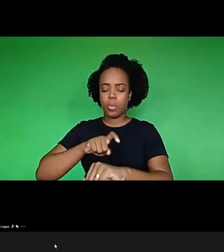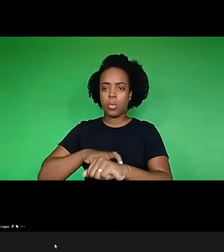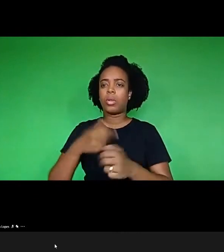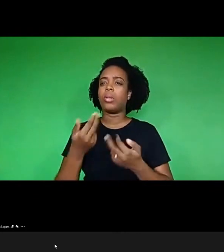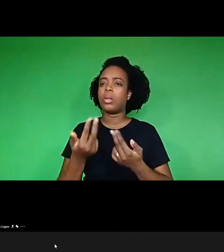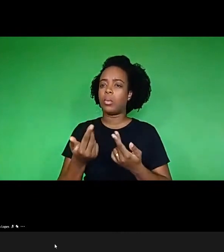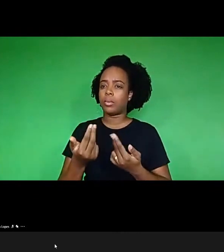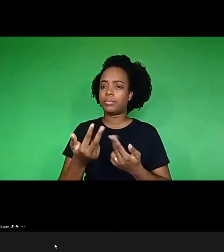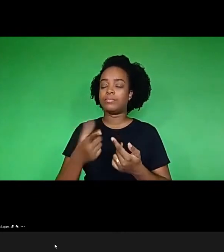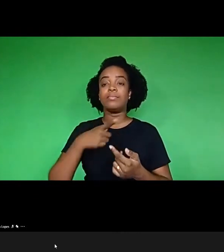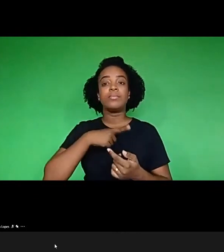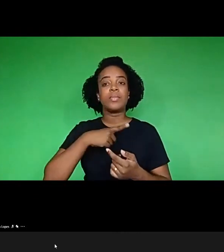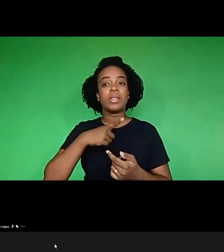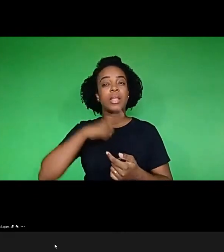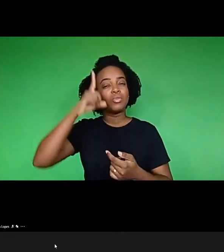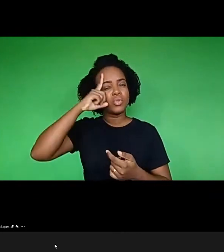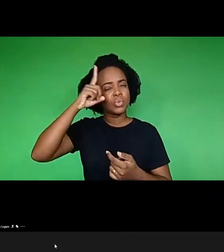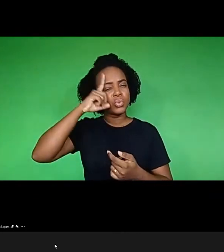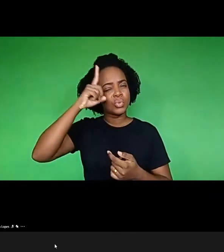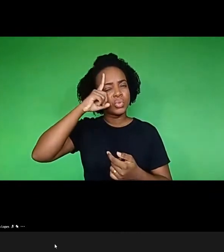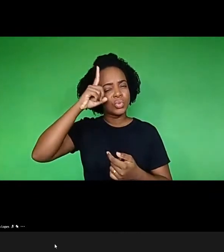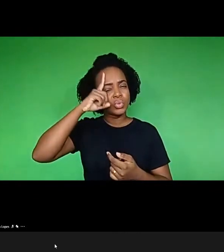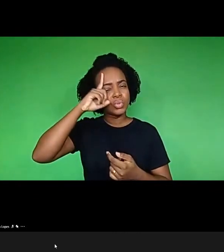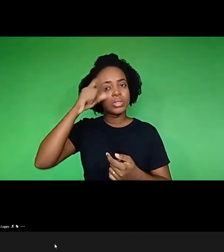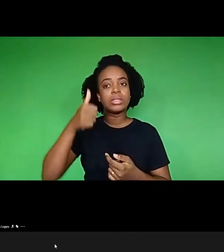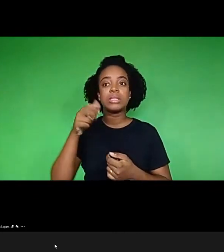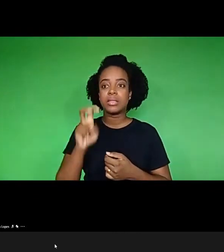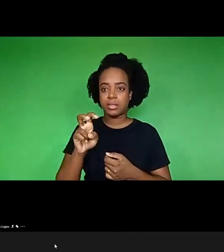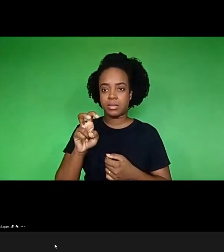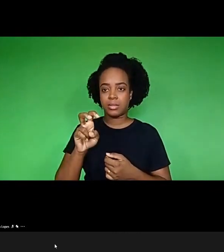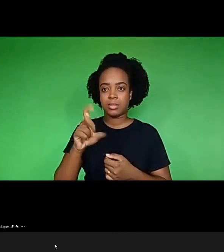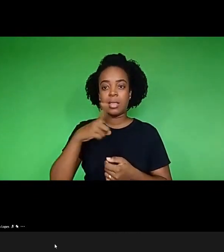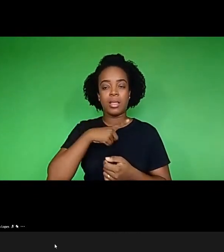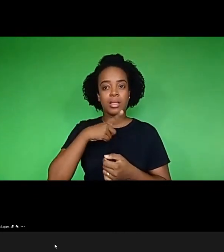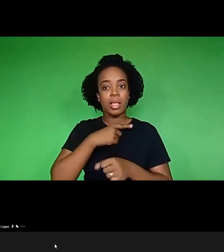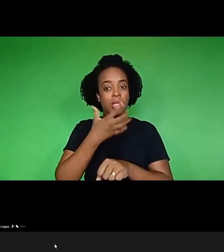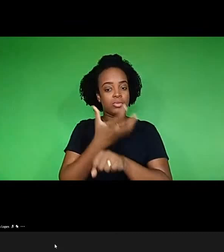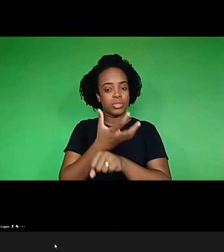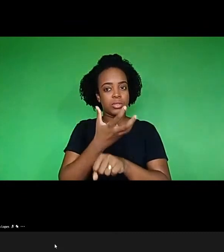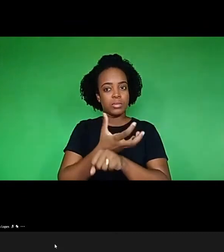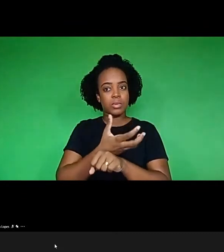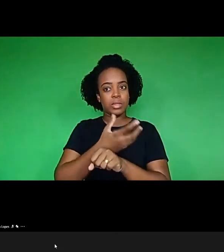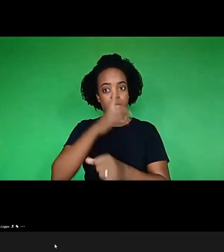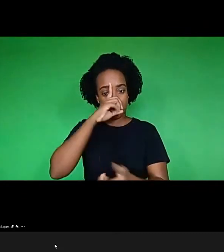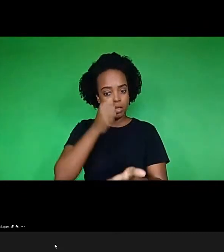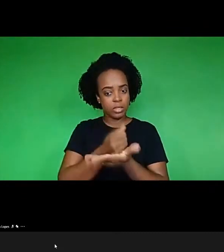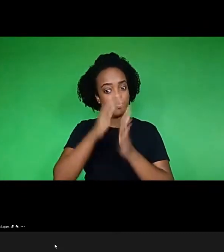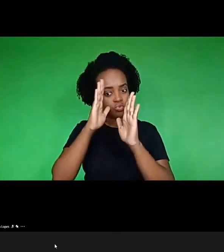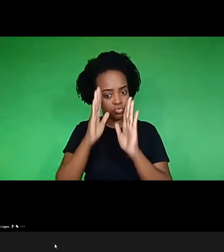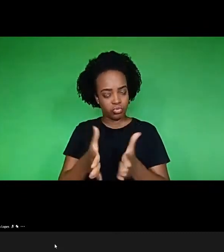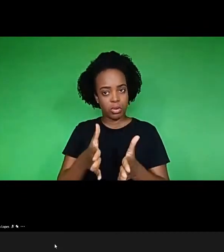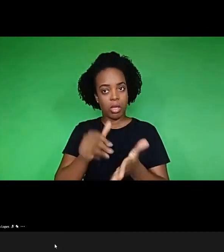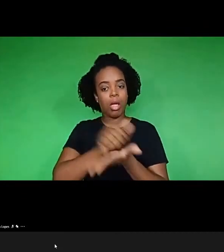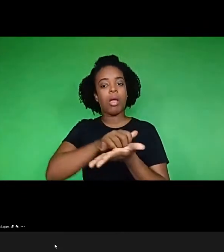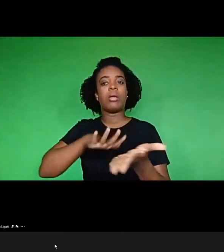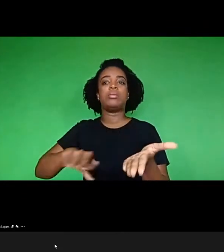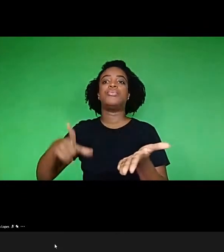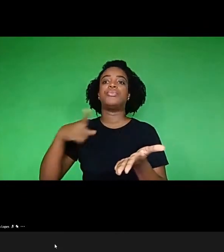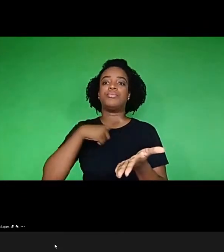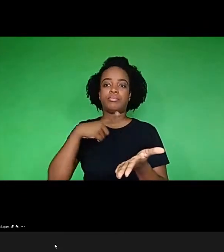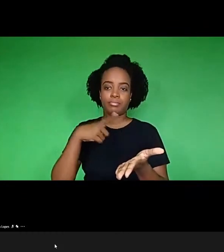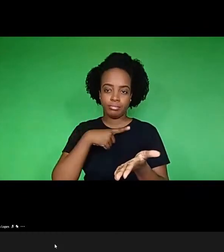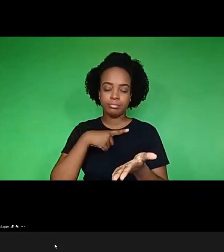dias, atividades de disciplinas já definidas. Essas disciplinas, os componentes,